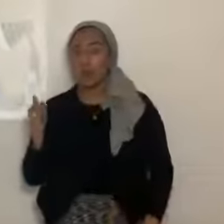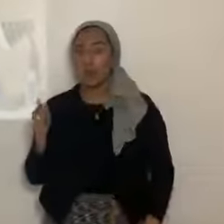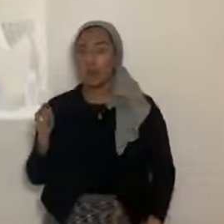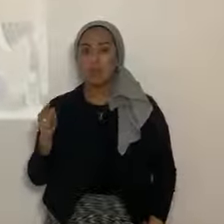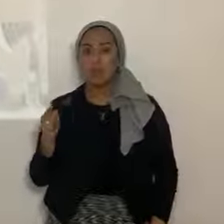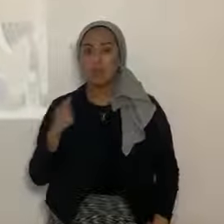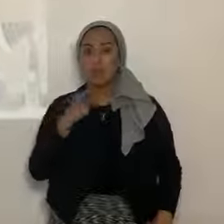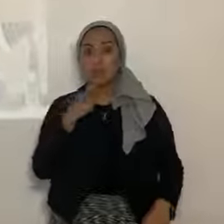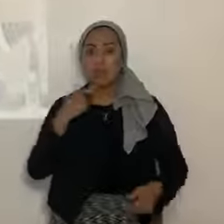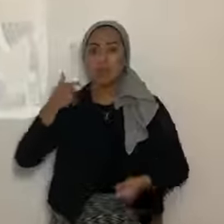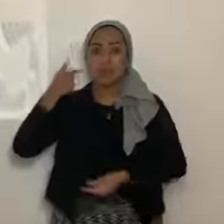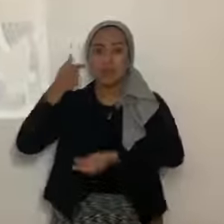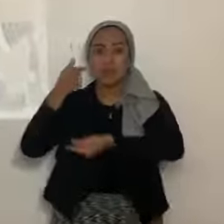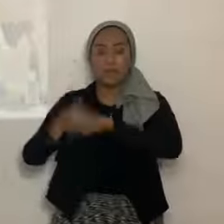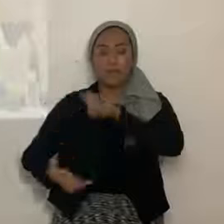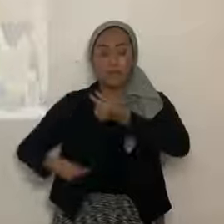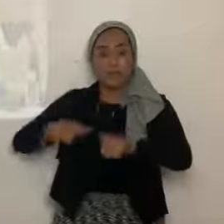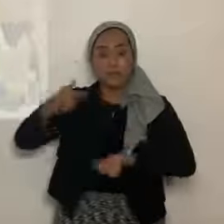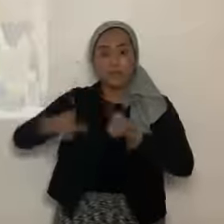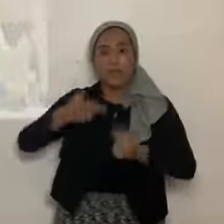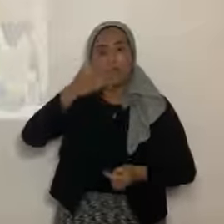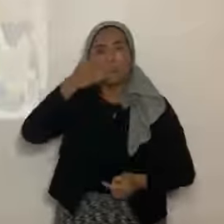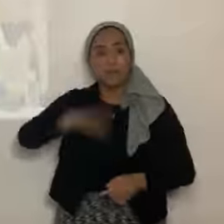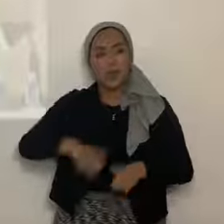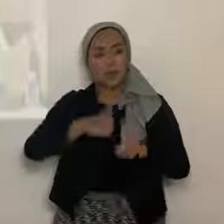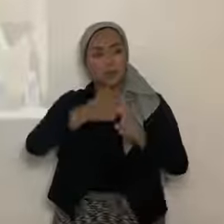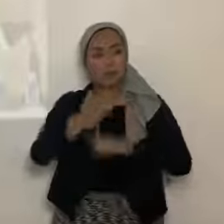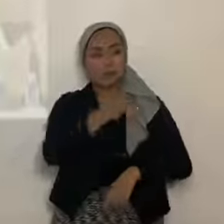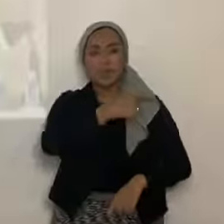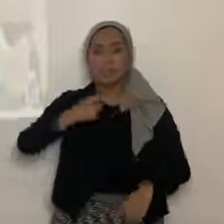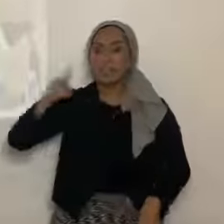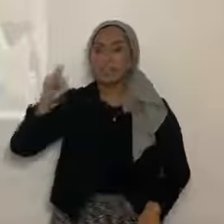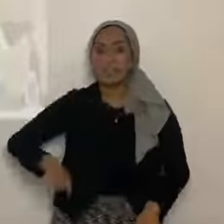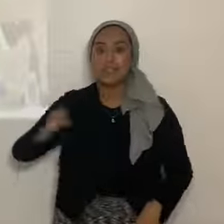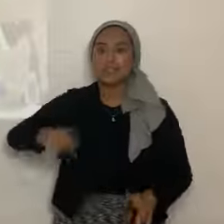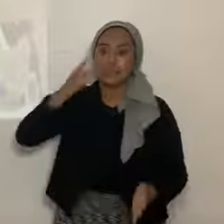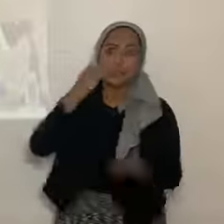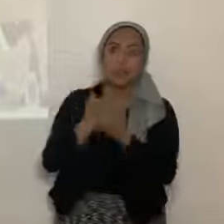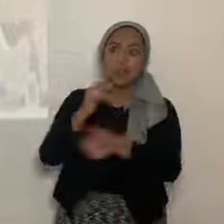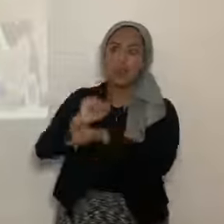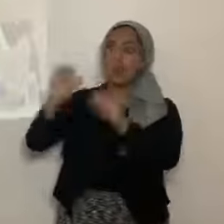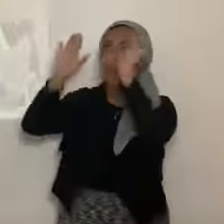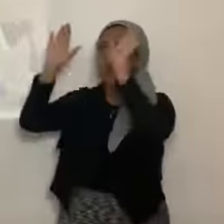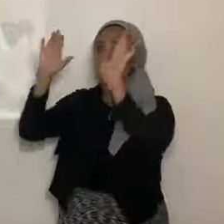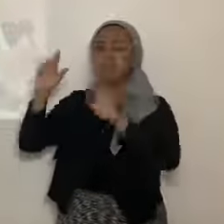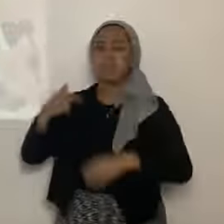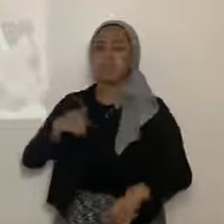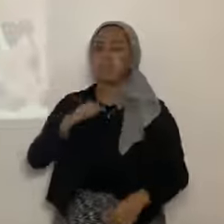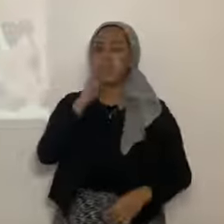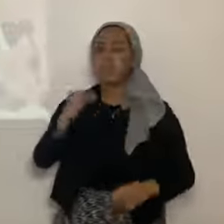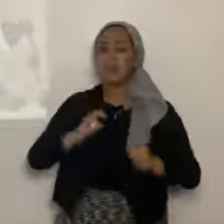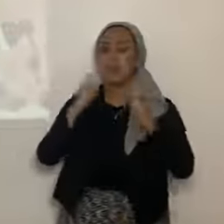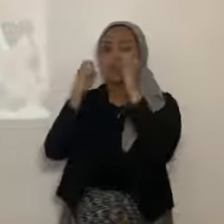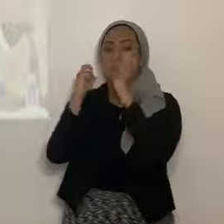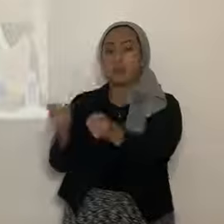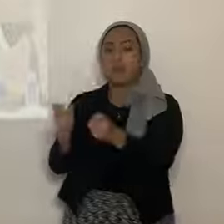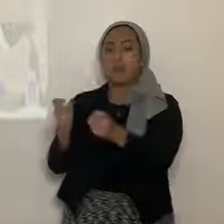la generación mala y adúltera demanda señal, pero señal no le será dada sino la señal del profeta